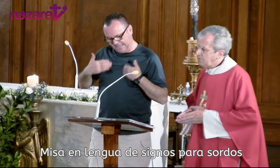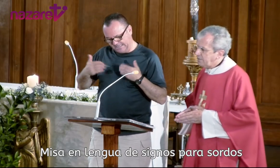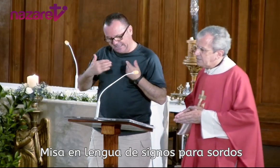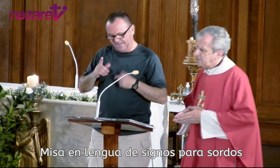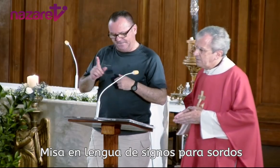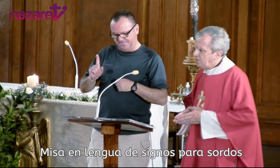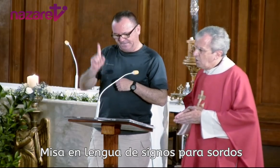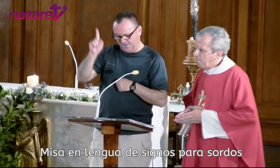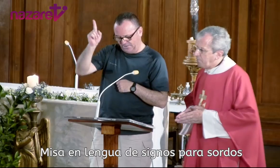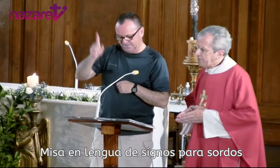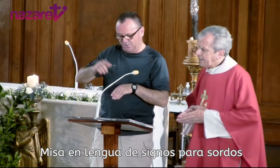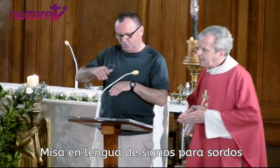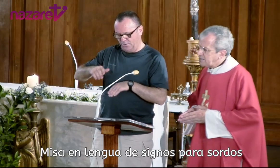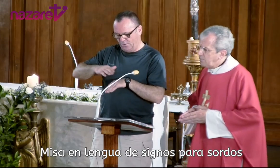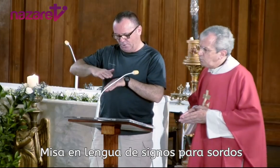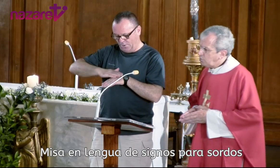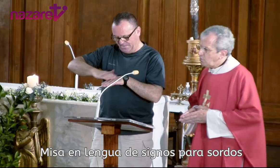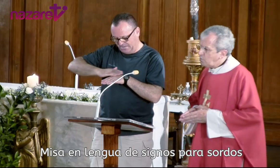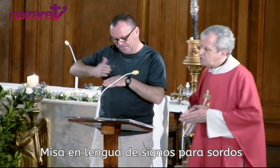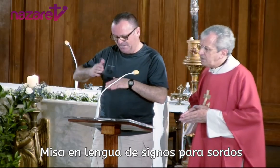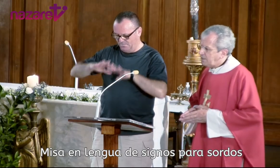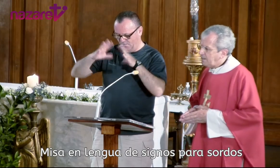naciones, porque riges el mundo con justicia,